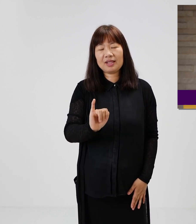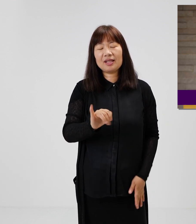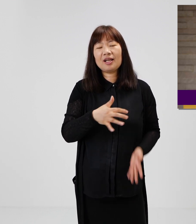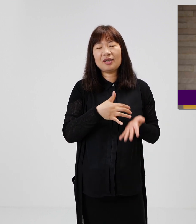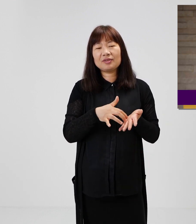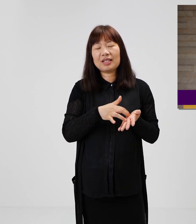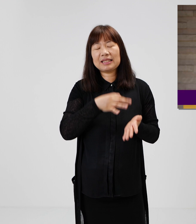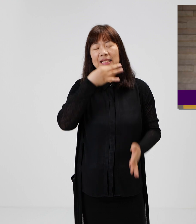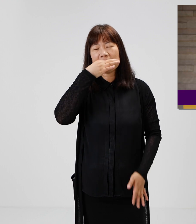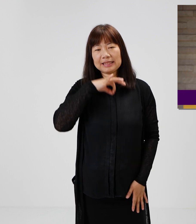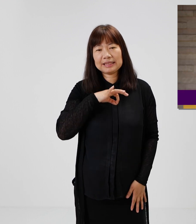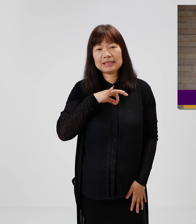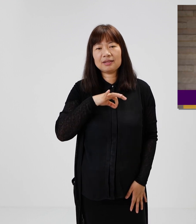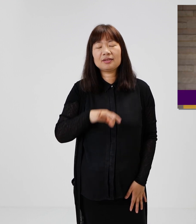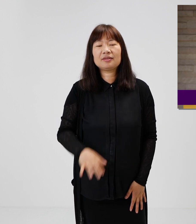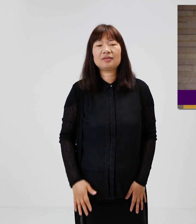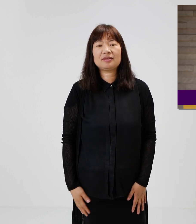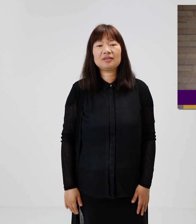숫자적인 이익,